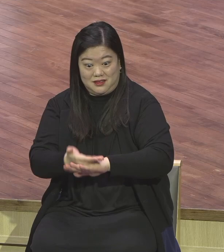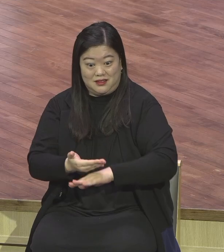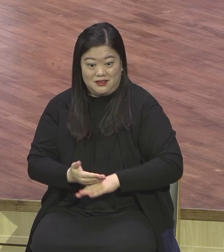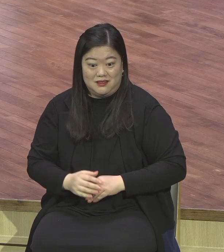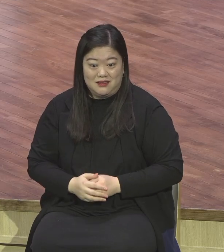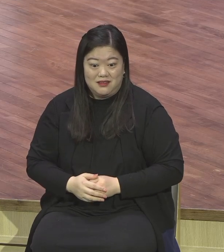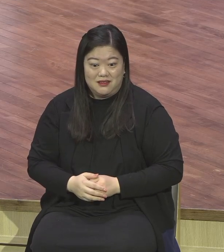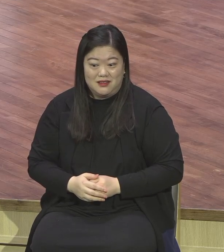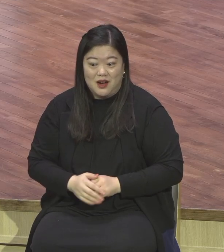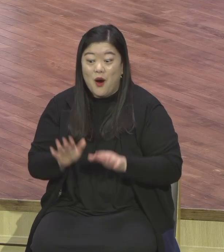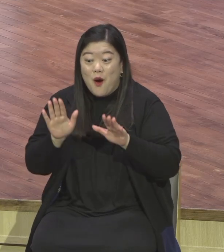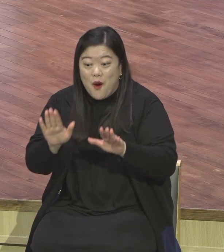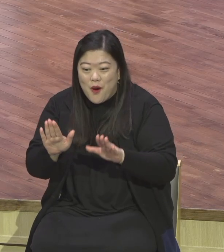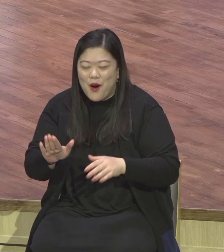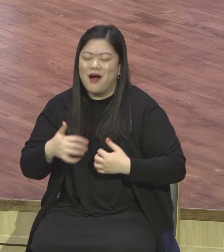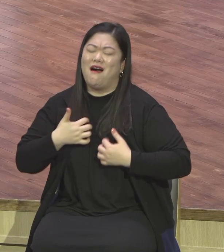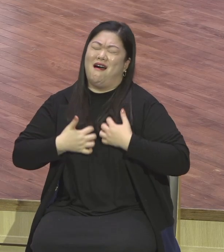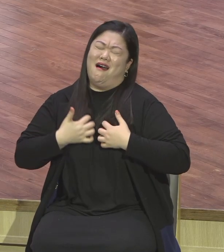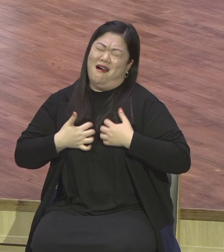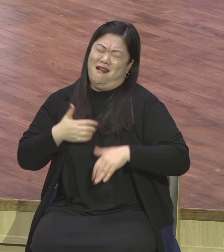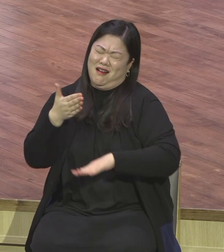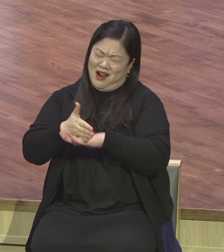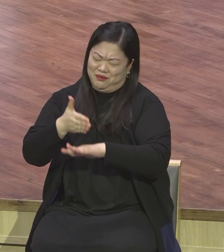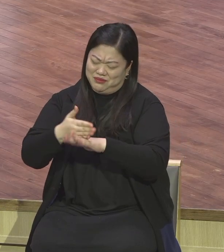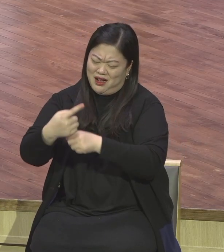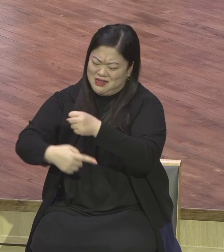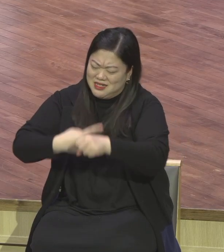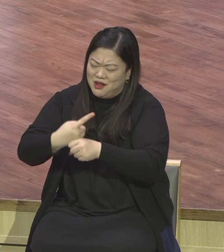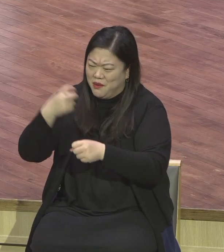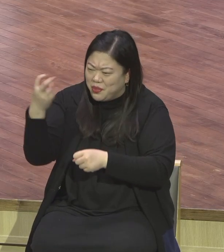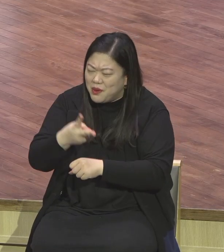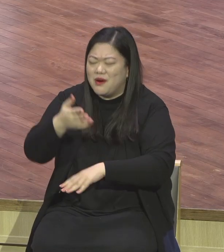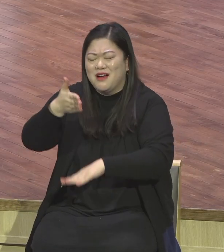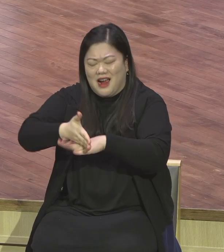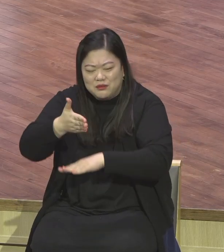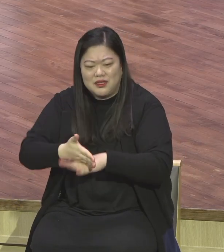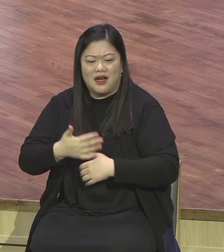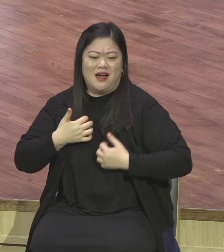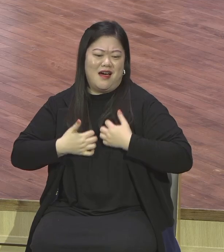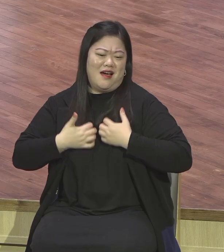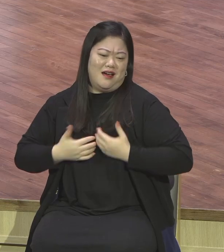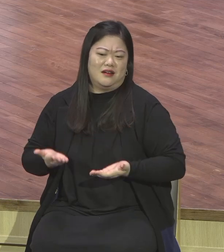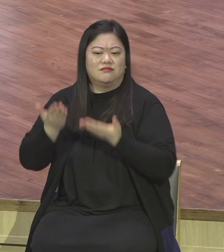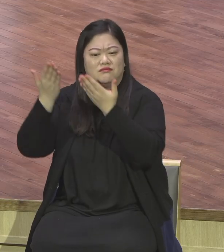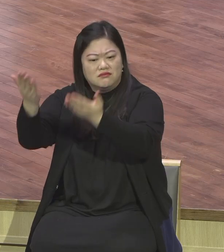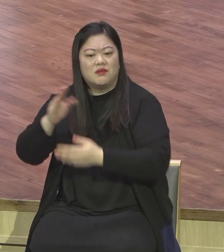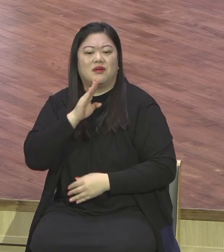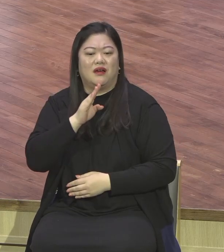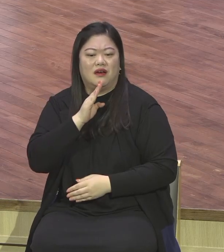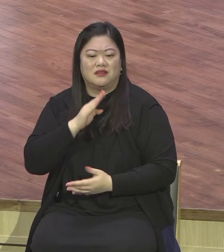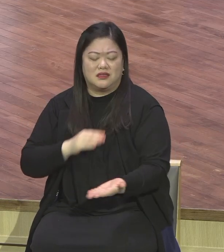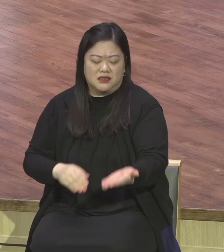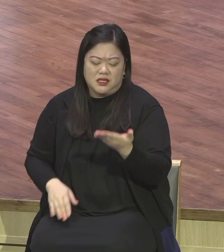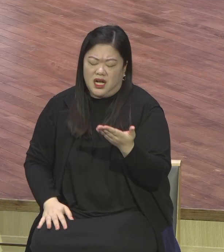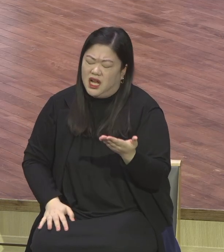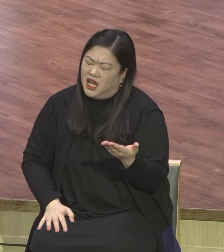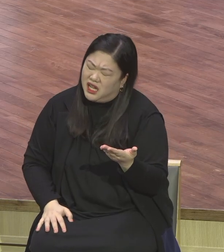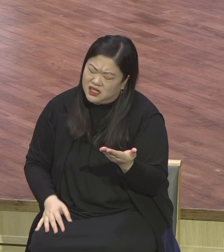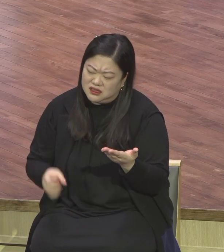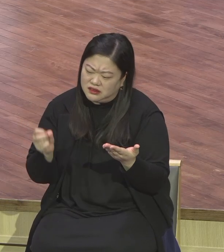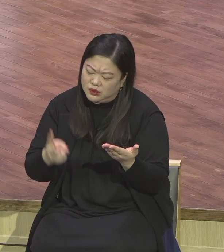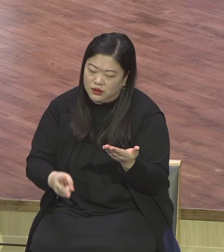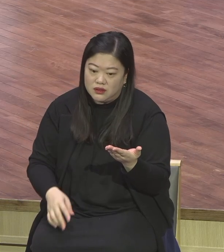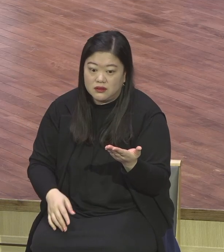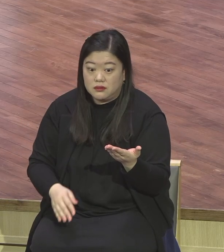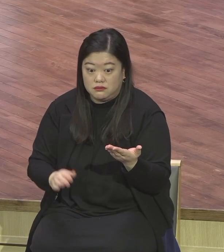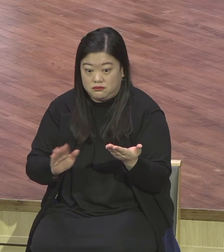축제의 날이 되어야 되겠다 축제, 축제 이렇게 절기를 지키러 가신 근본 이유를 한마디로